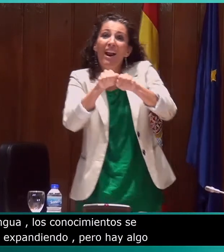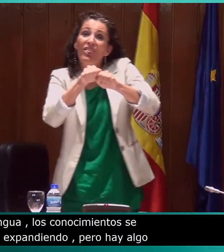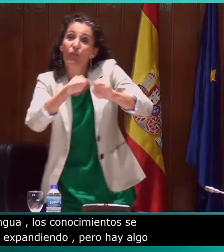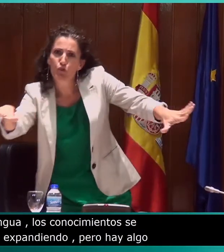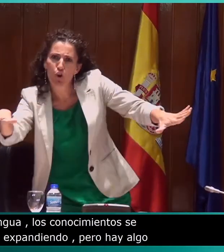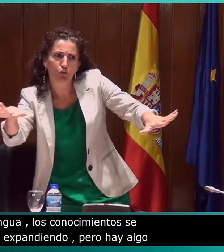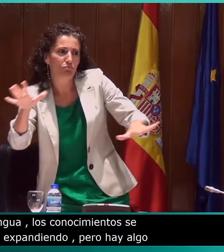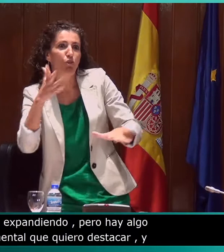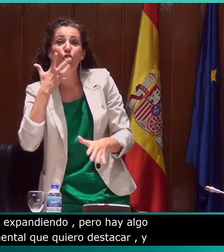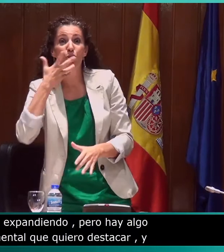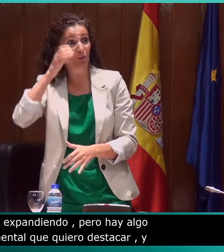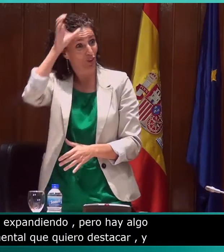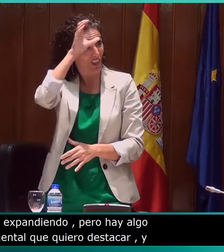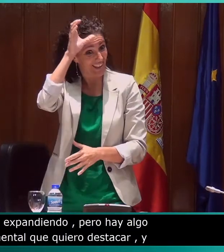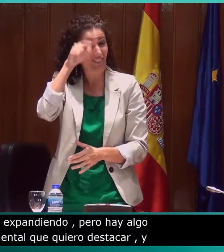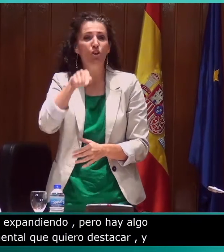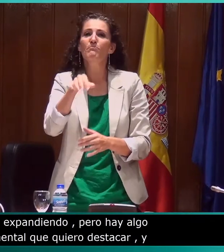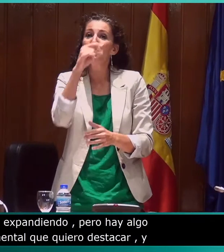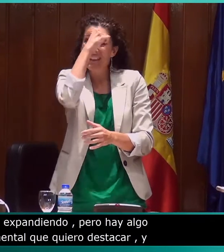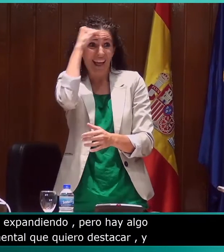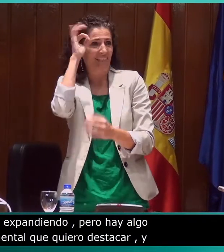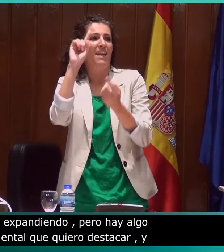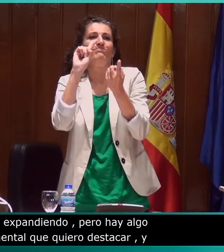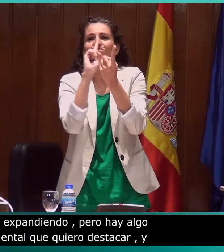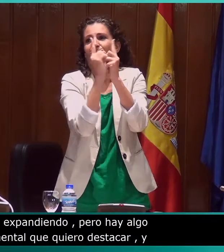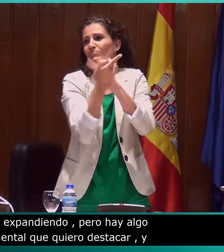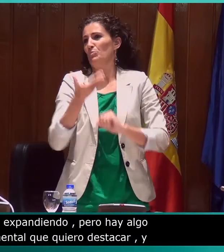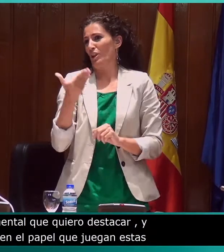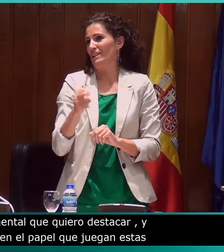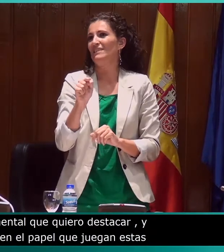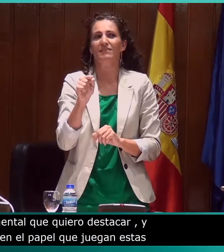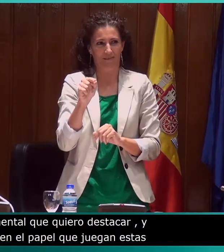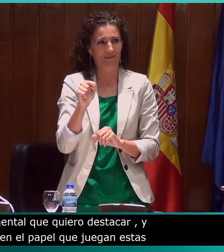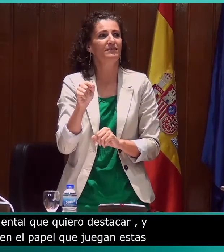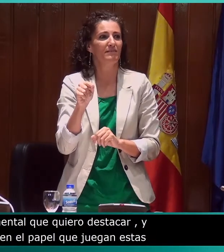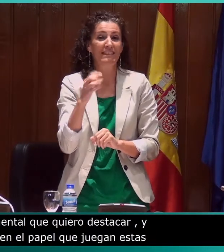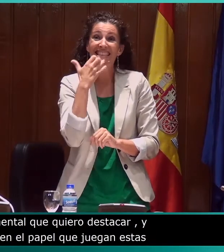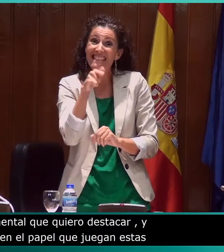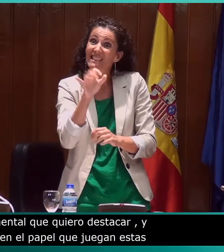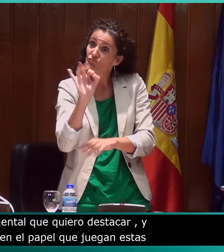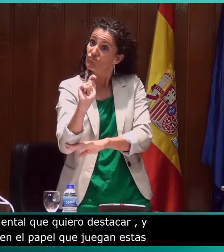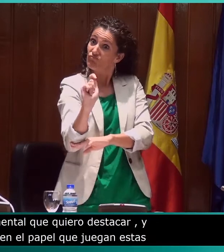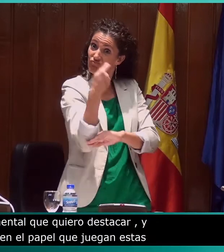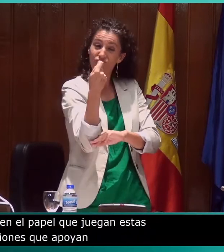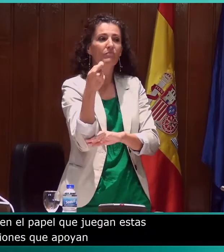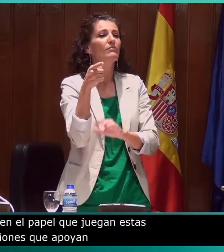investigaciones bien a nivel económico o bien a nivel de difusión tiene que haber un cambio de mentalidad en dichas instituciones